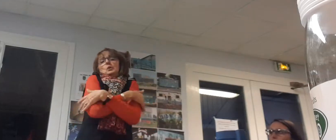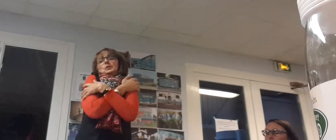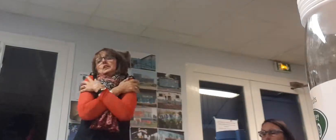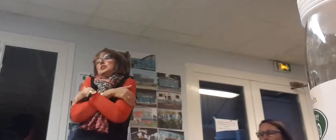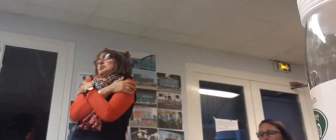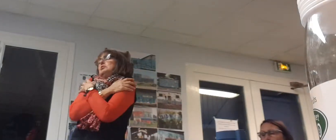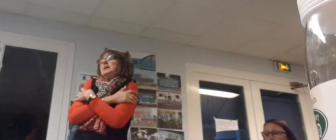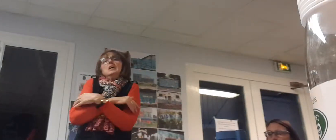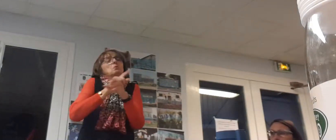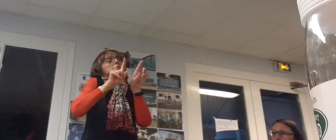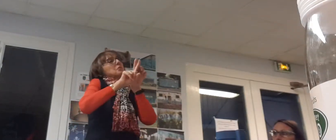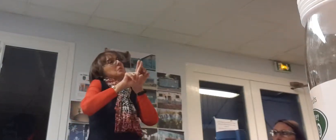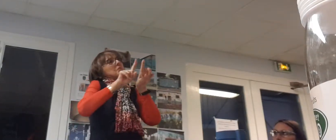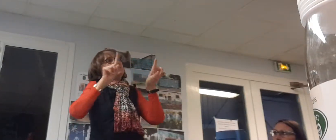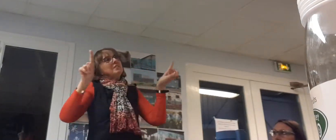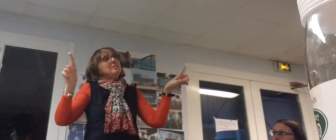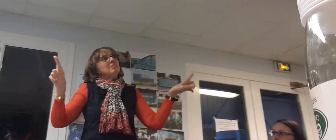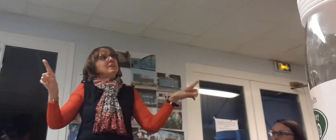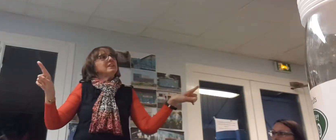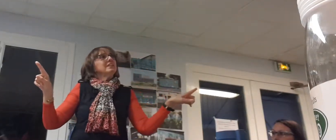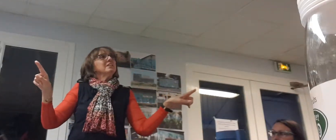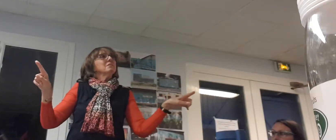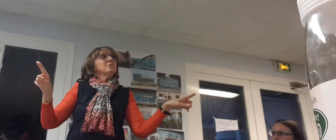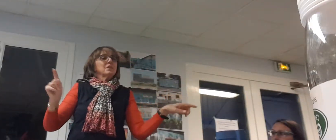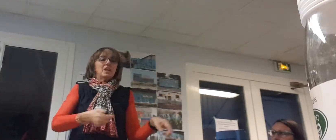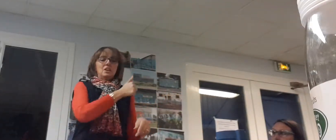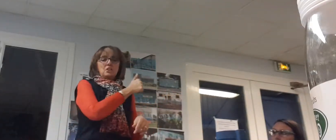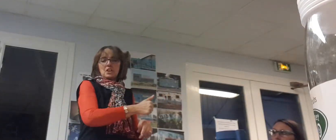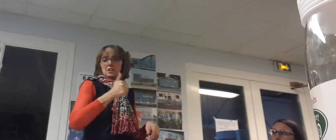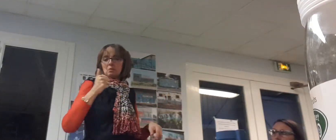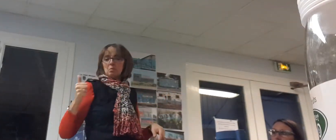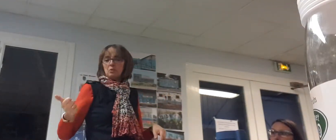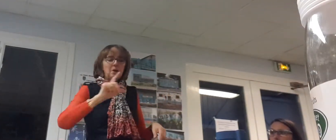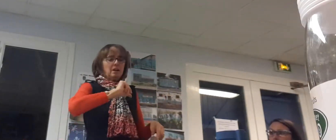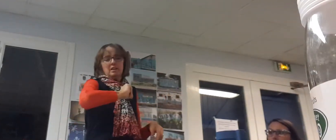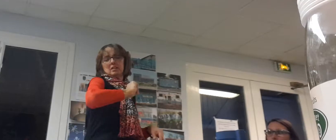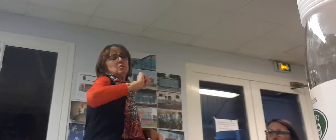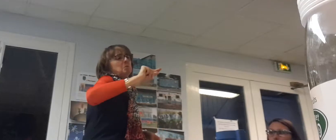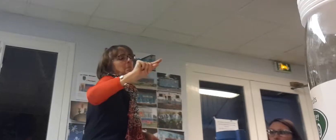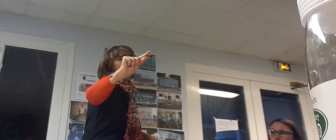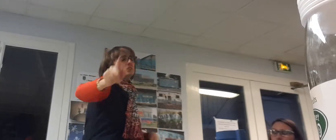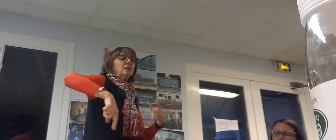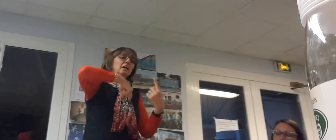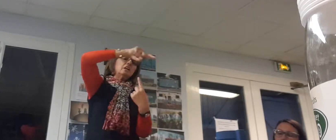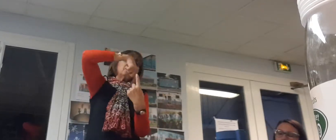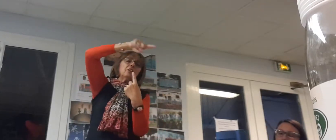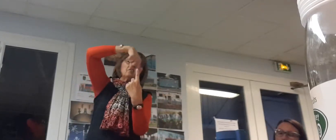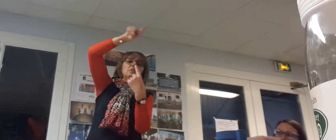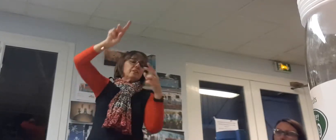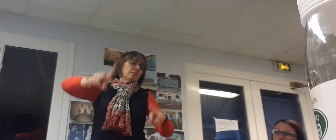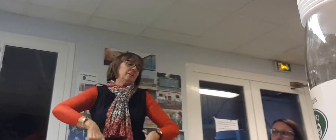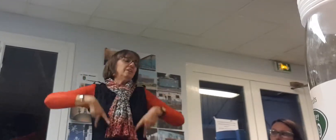s'est réchauffé, puis on s'est séparé. Chacun pour soi est reparti dans le tourbillon de la